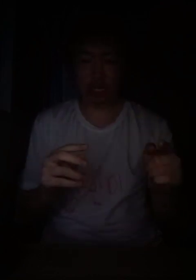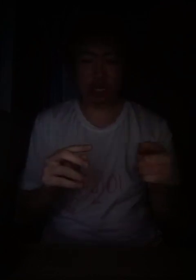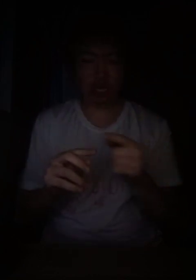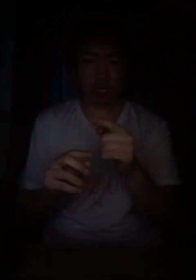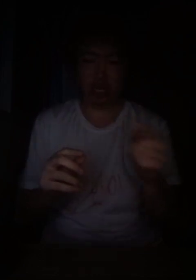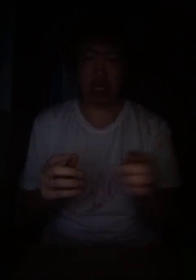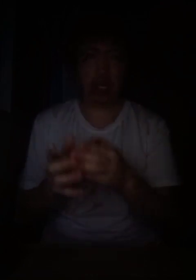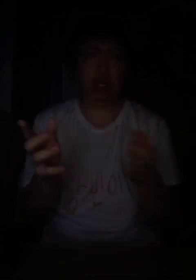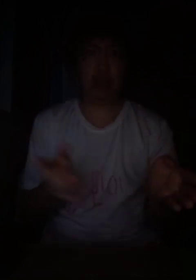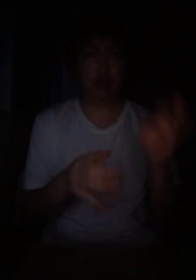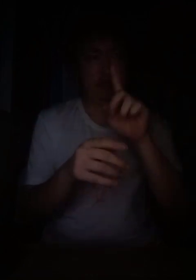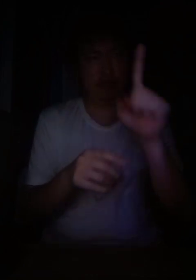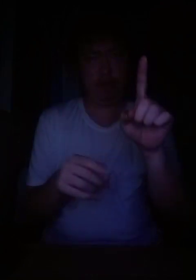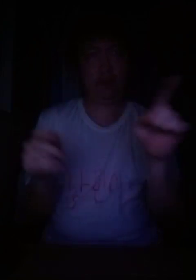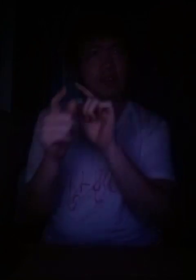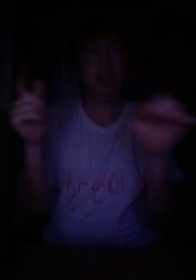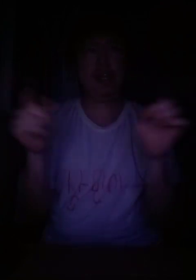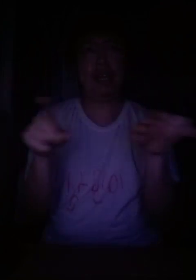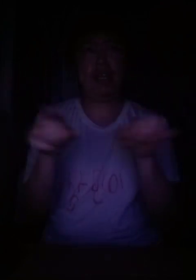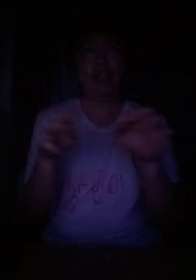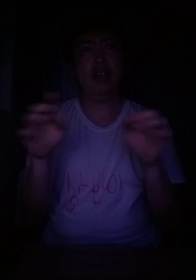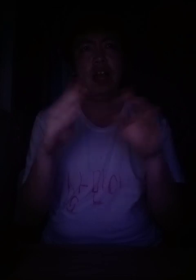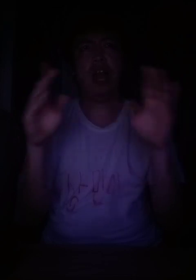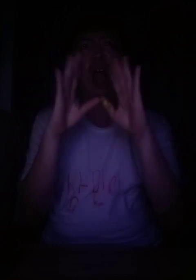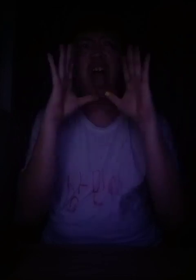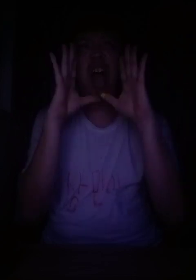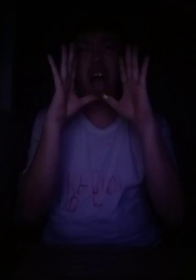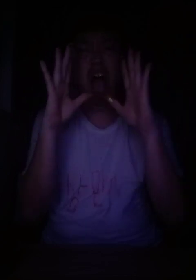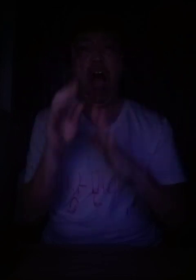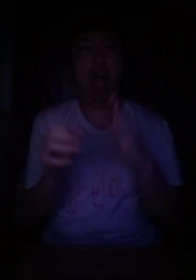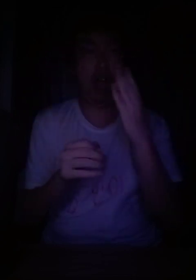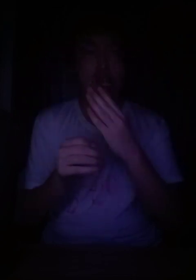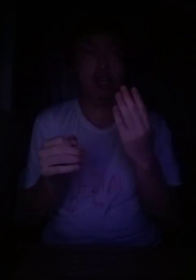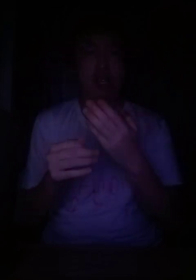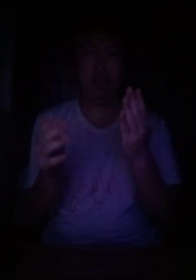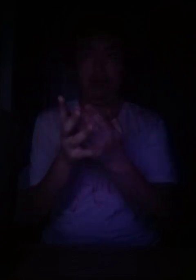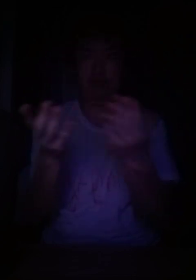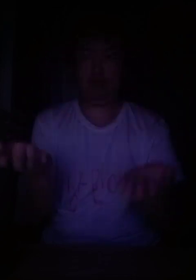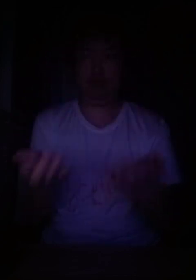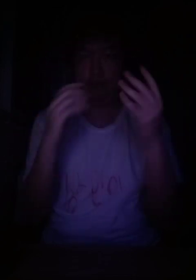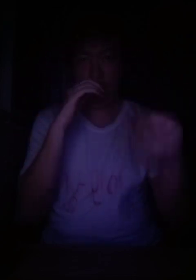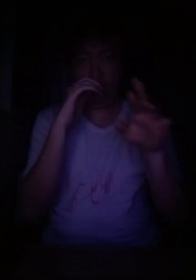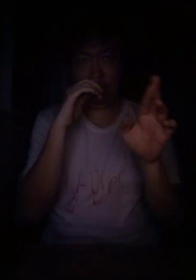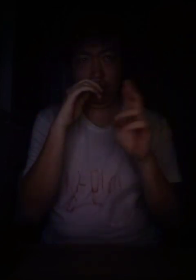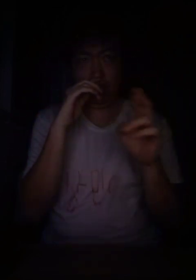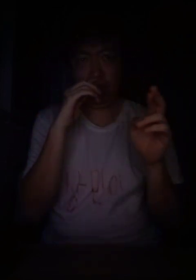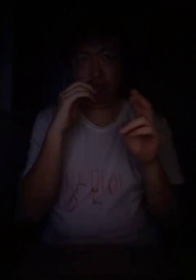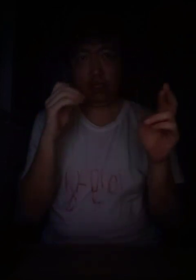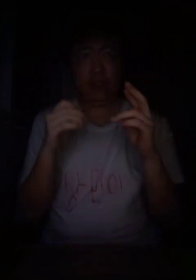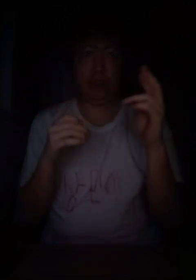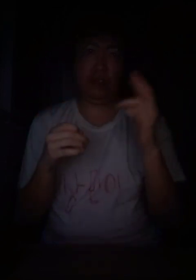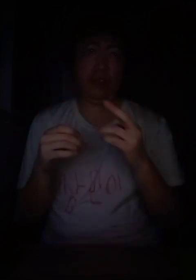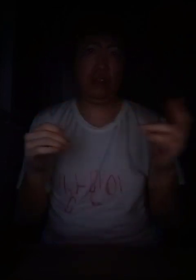화장실에 누르는 비상벨과 함께 음성인식 비상벨이 시범 설치됐습니다. 음성인식 비상벨은